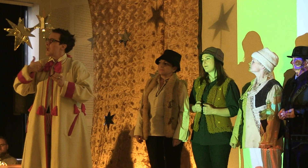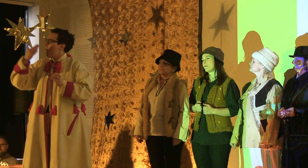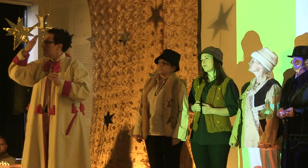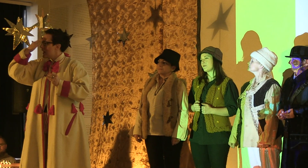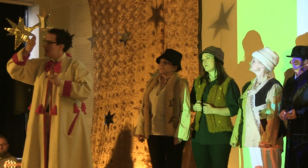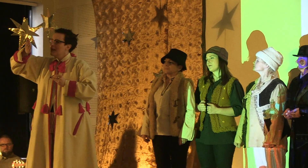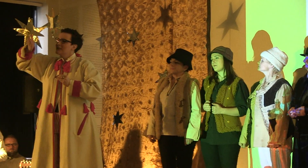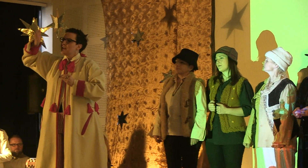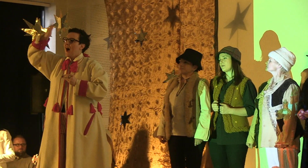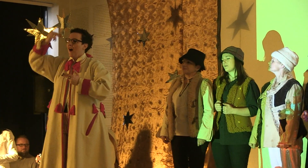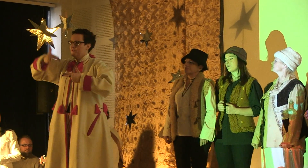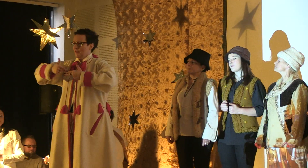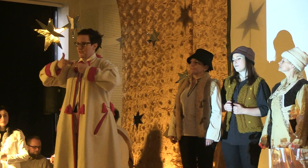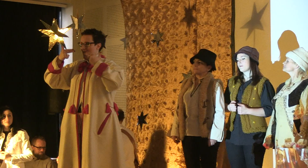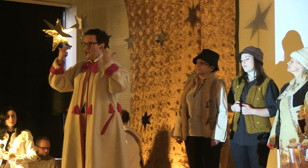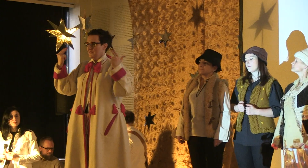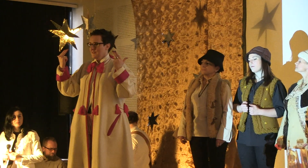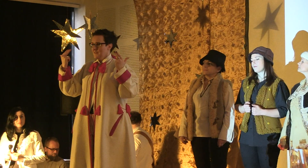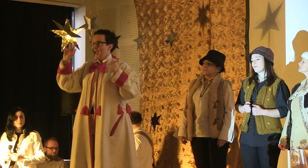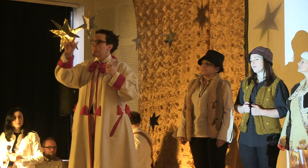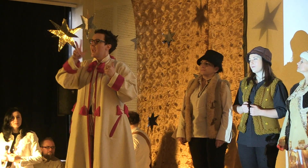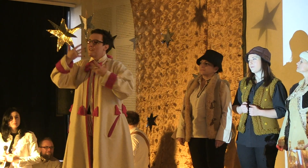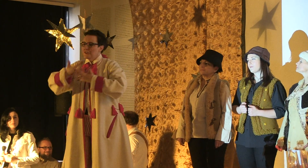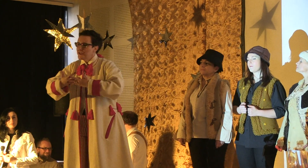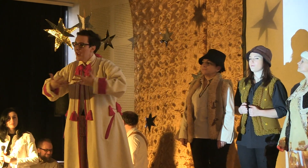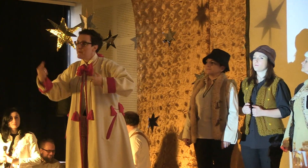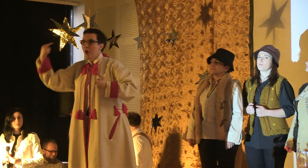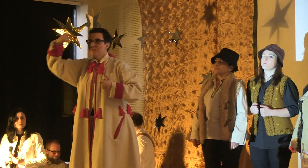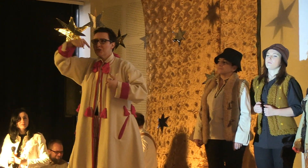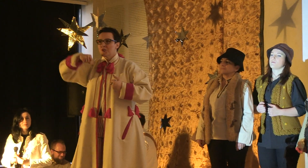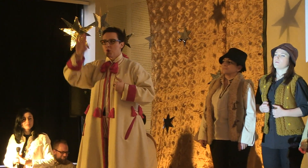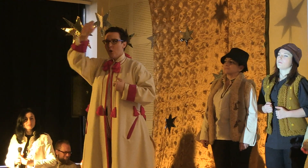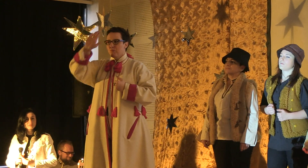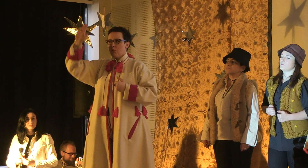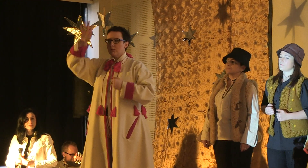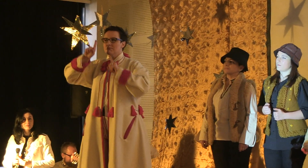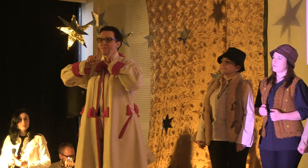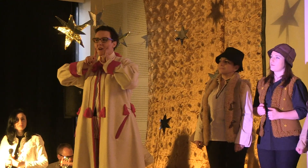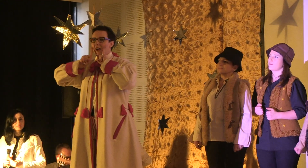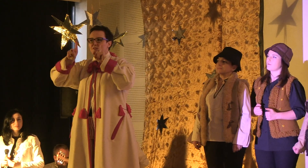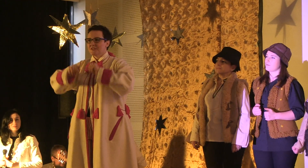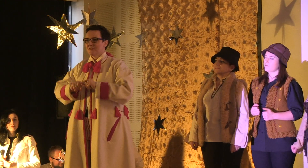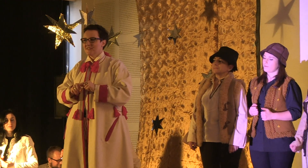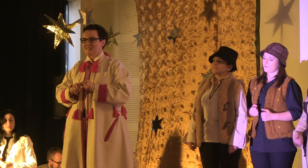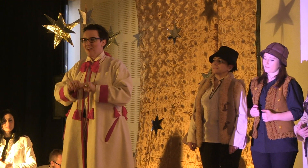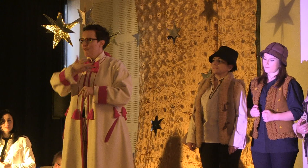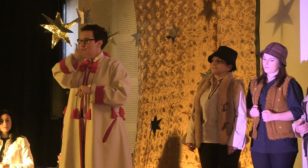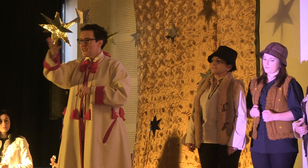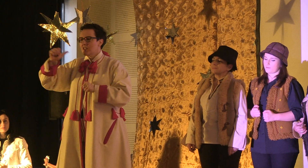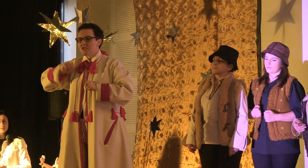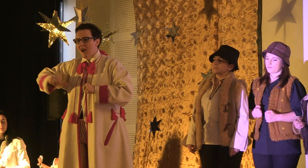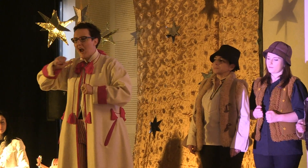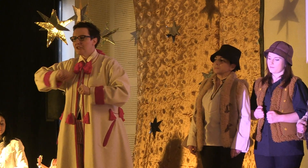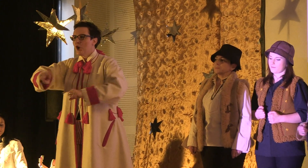dnia dawno temu, kiedy na ziemię przyszedł Bóg prawdziwy, na którego